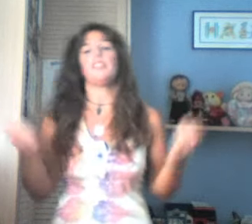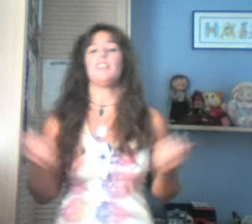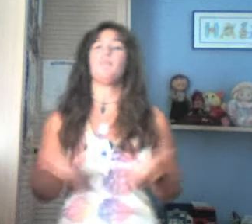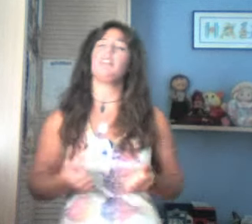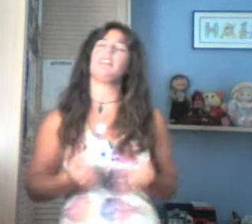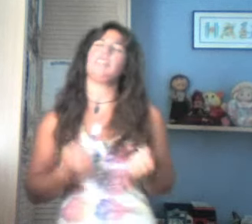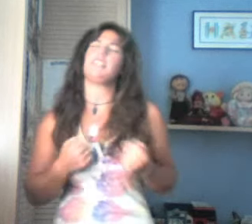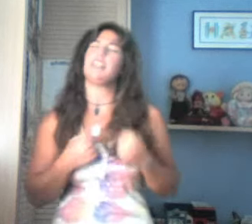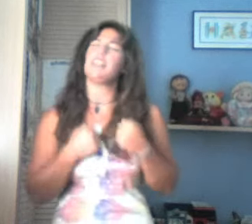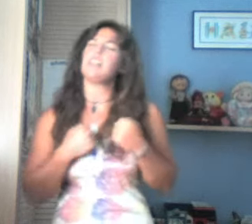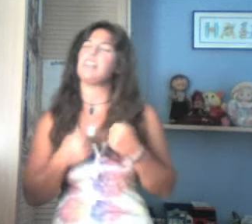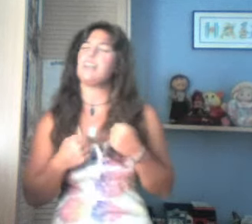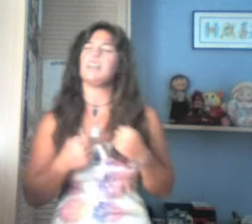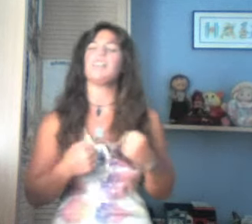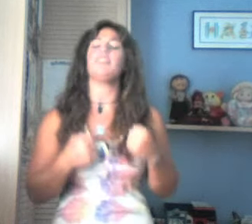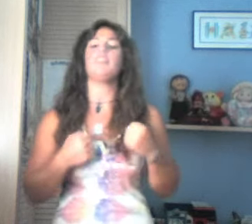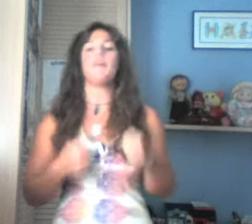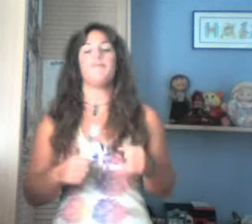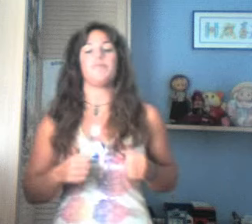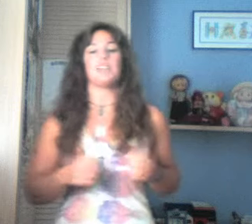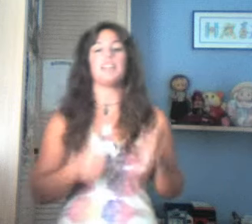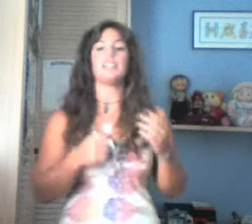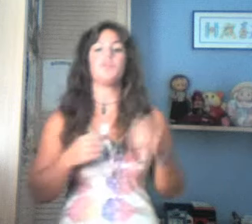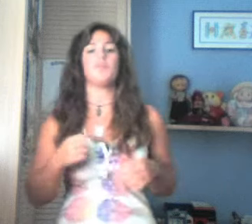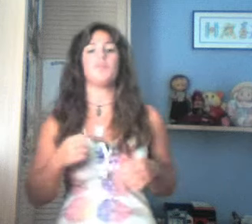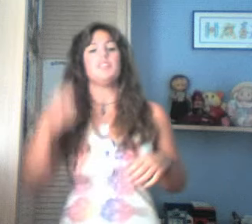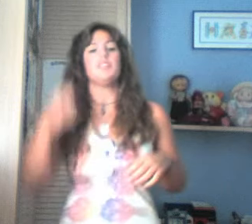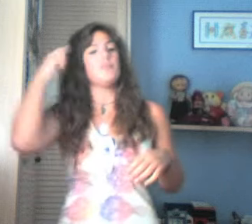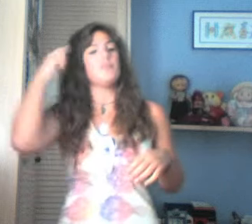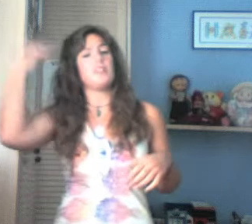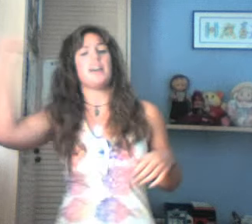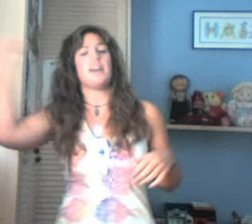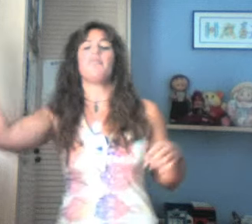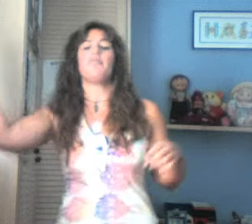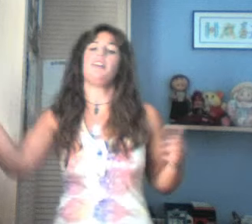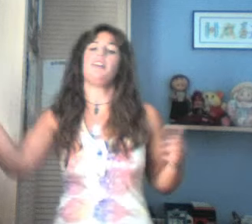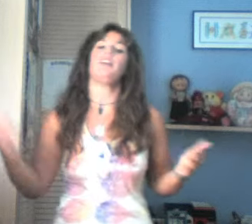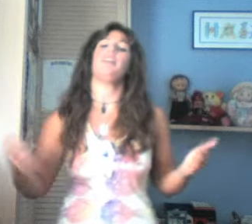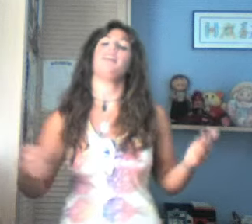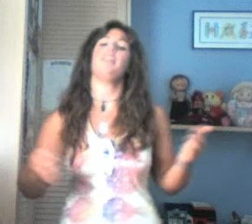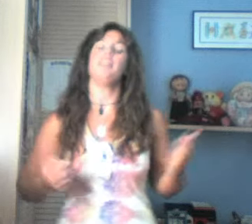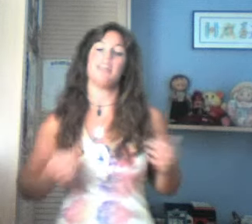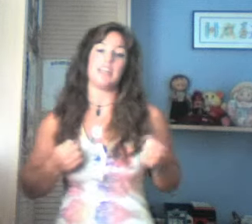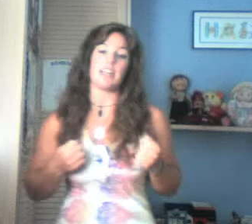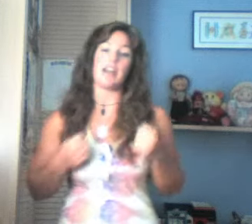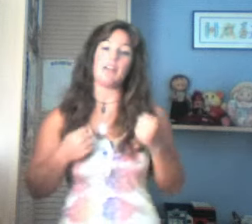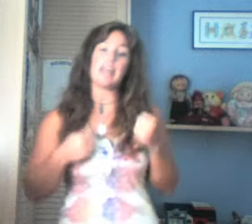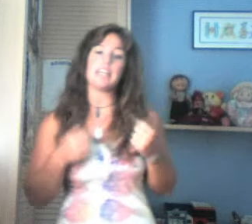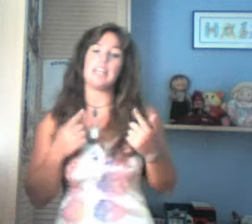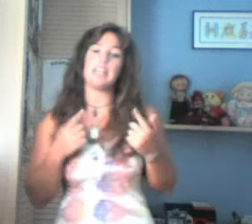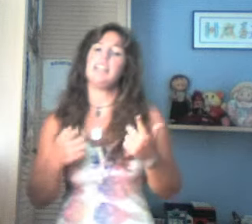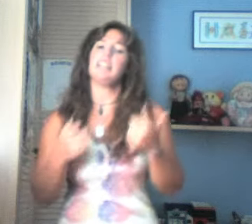me dejaste de querer. Que te has propuesto olvidarme. Y ahora de él